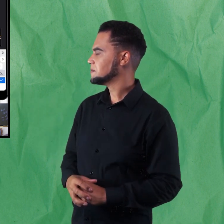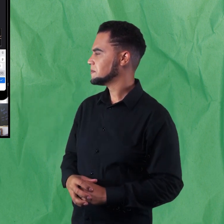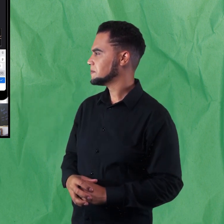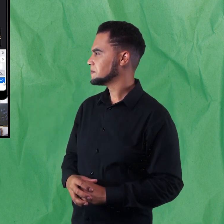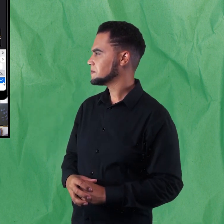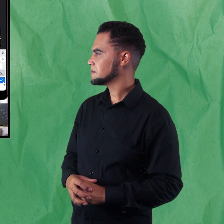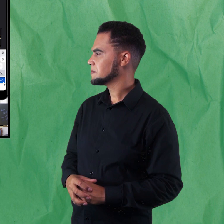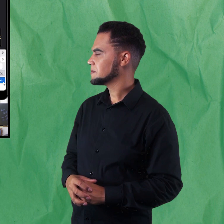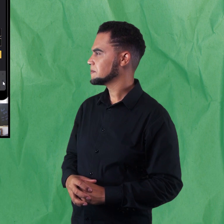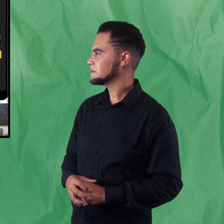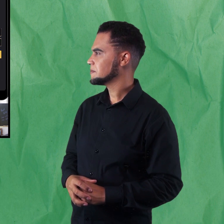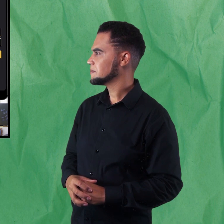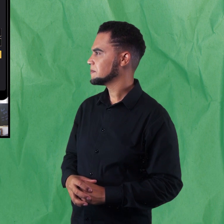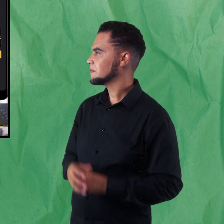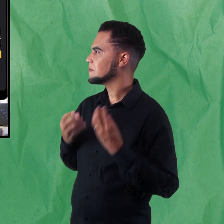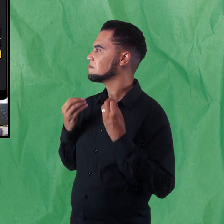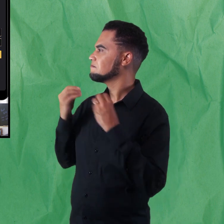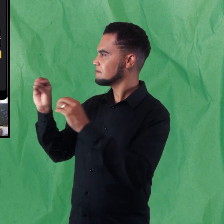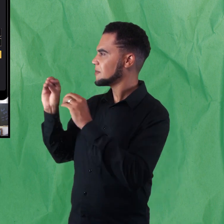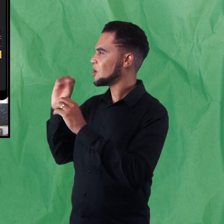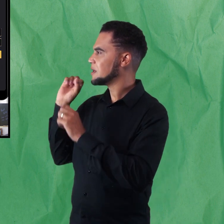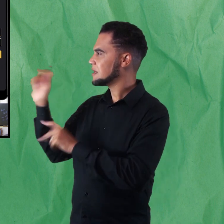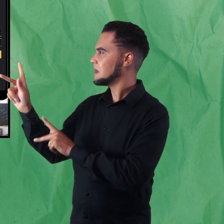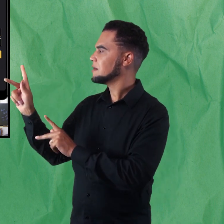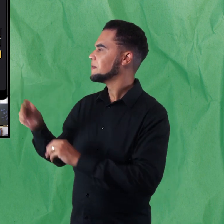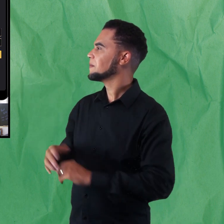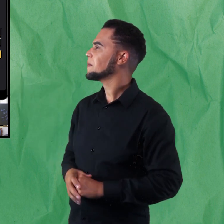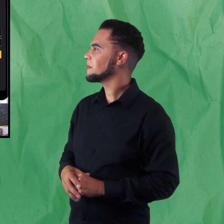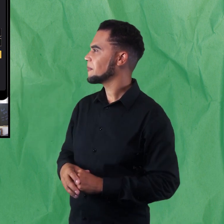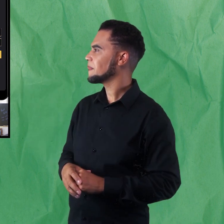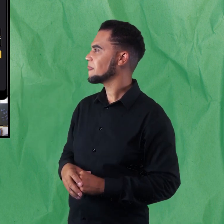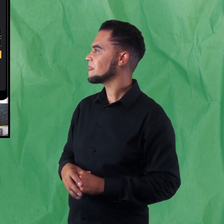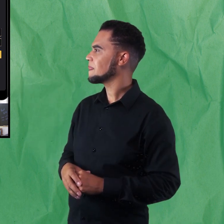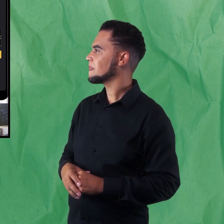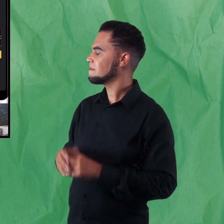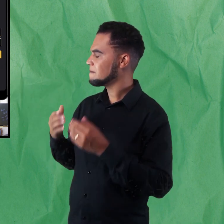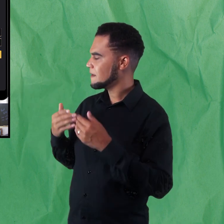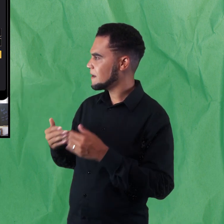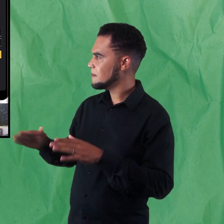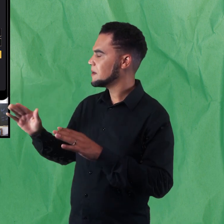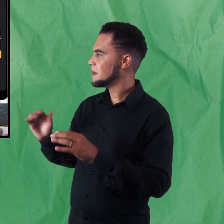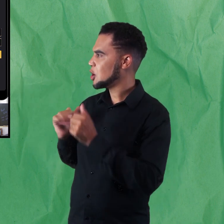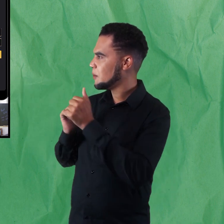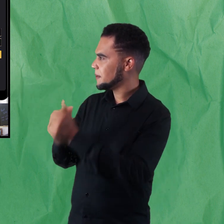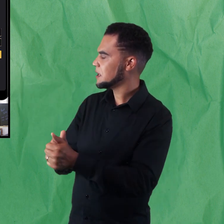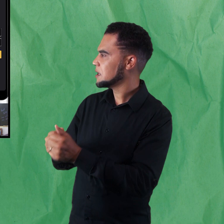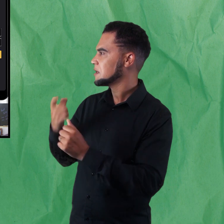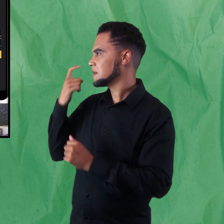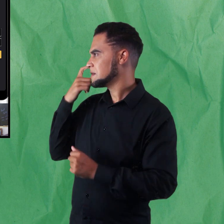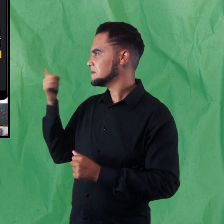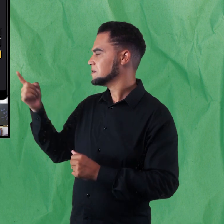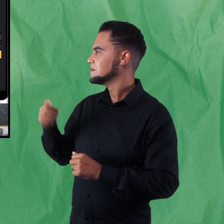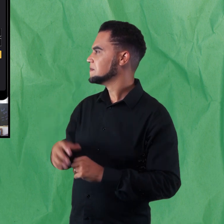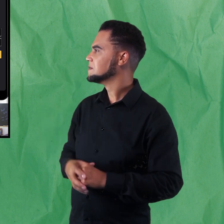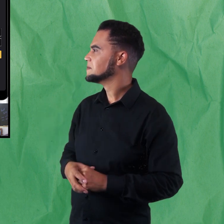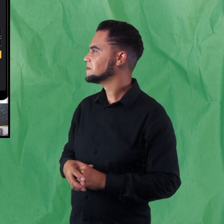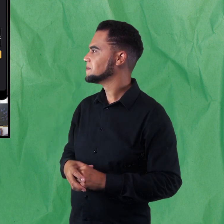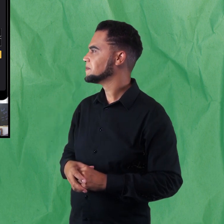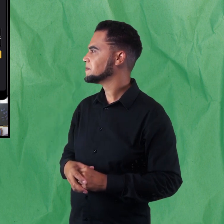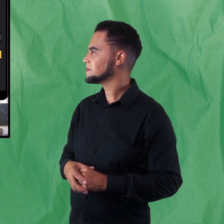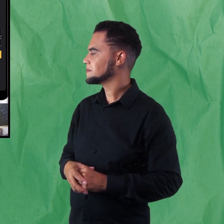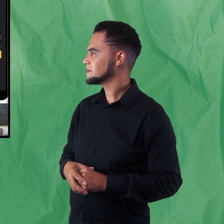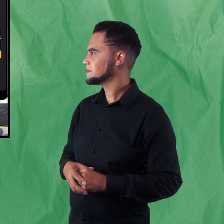123456. Tá? Vou dar um OK aqui. Vamos abrir o terminal para a gente poder acompanhar o console que vai